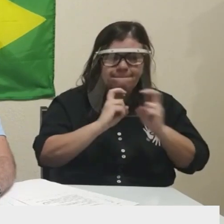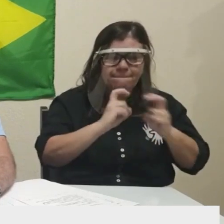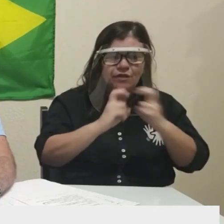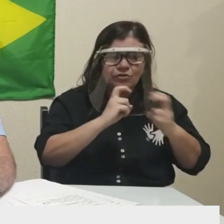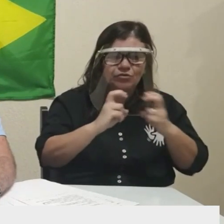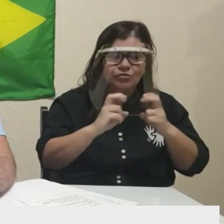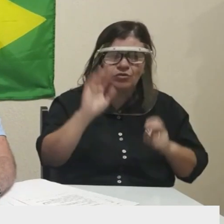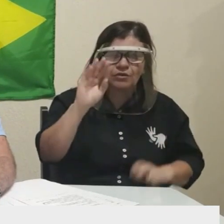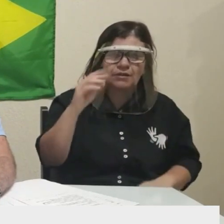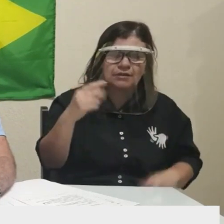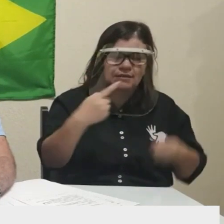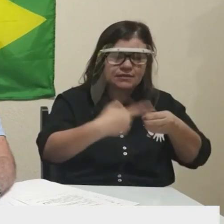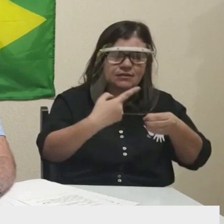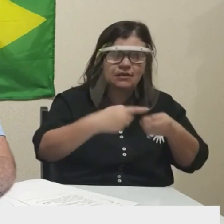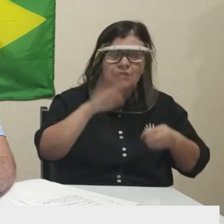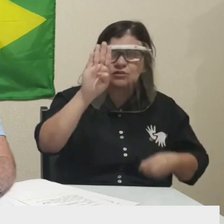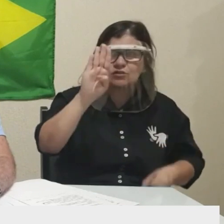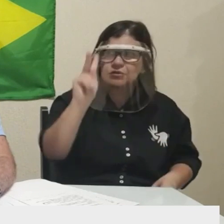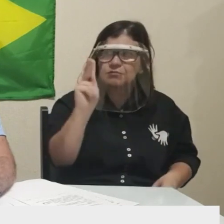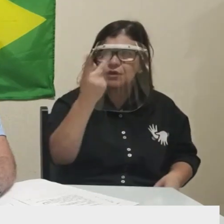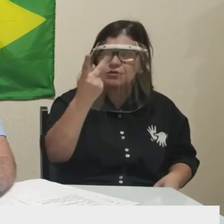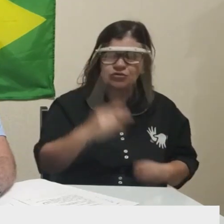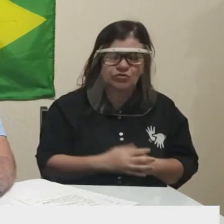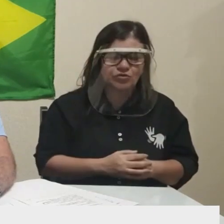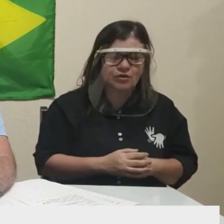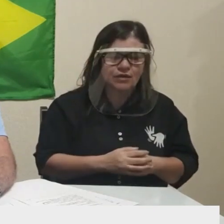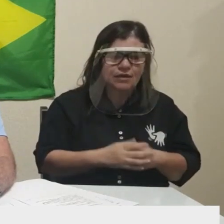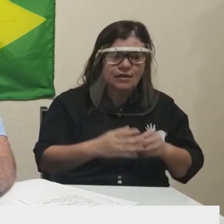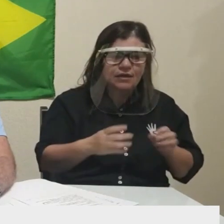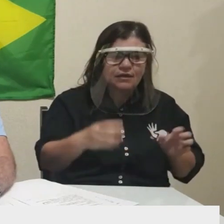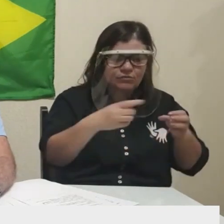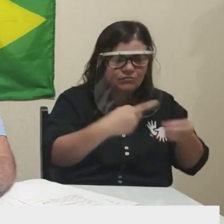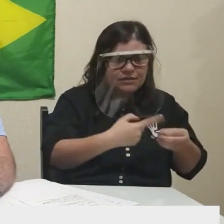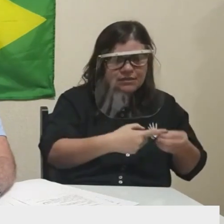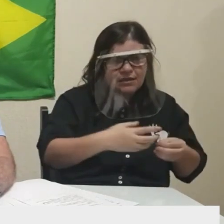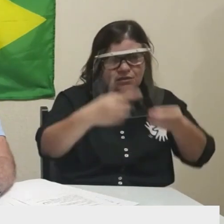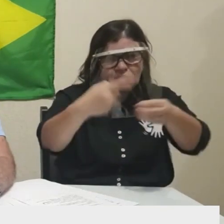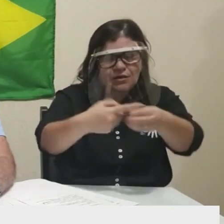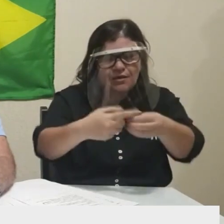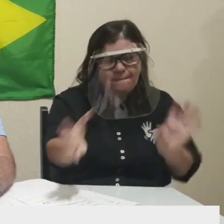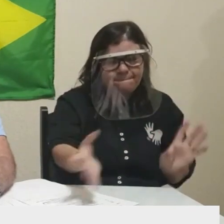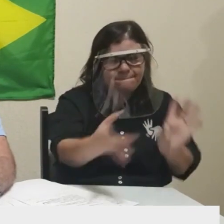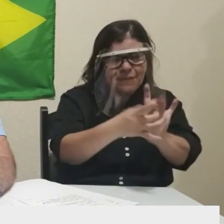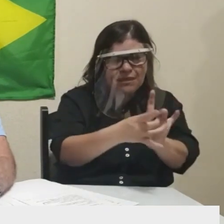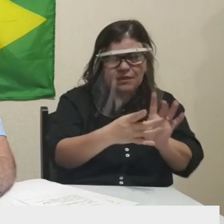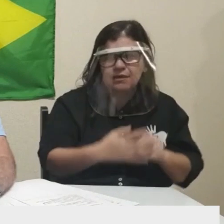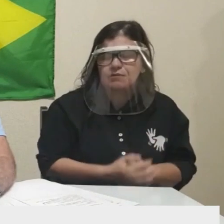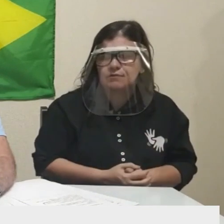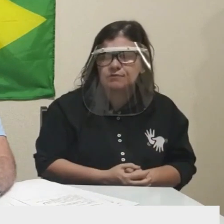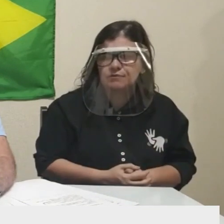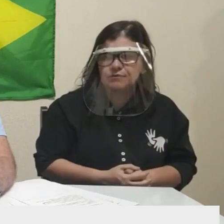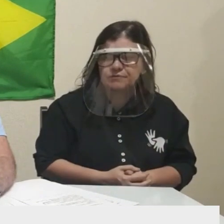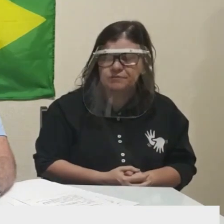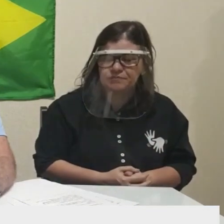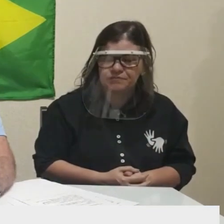Belo Horizonte, que liga Calafete ao Barreiro. Então o Tarcísio trabalha em cima disso. E nós aqui, obviamente, concordamos com isso